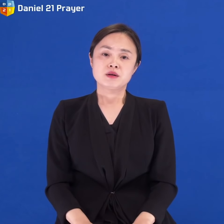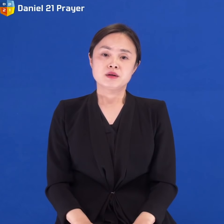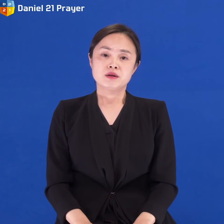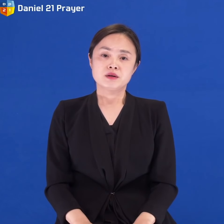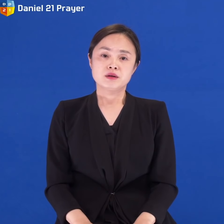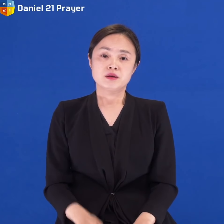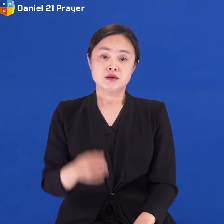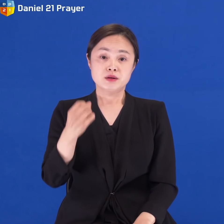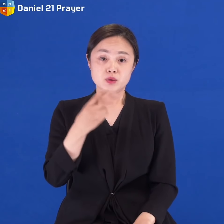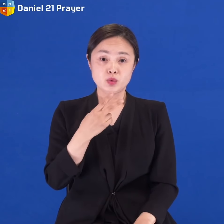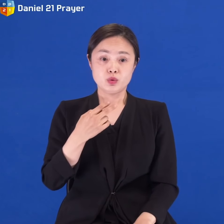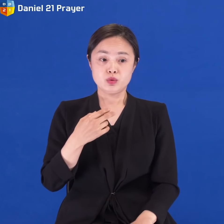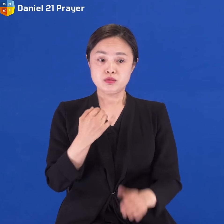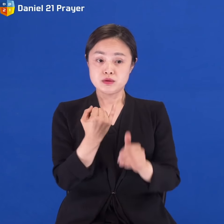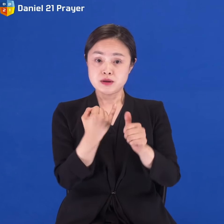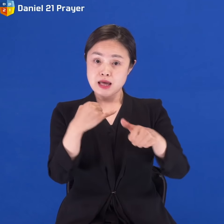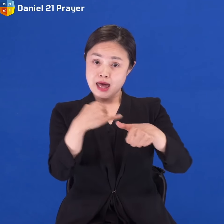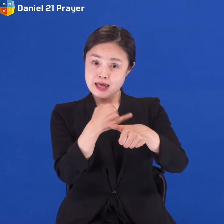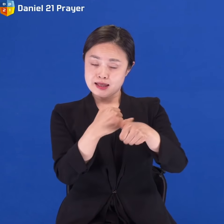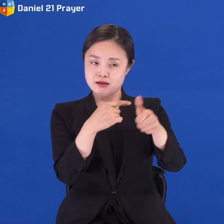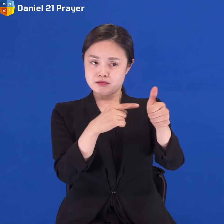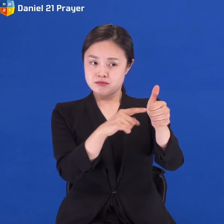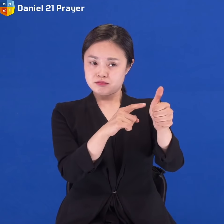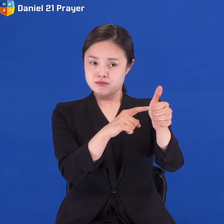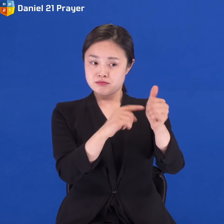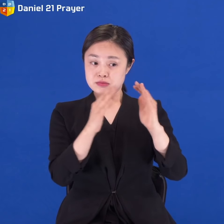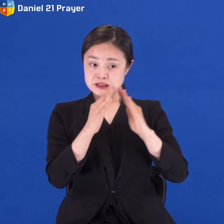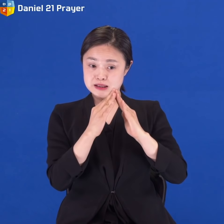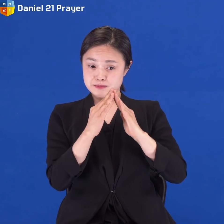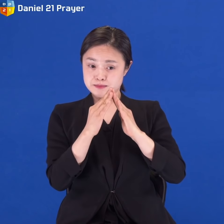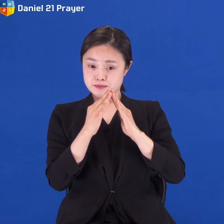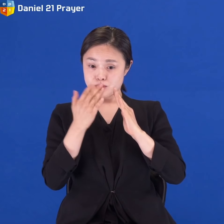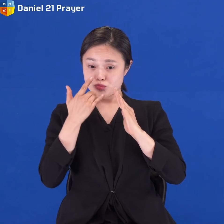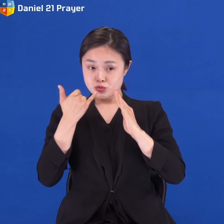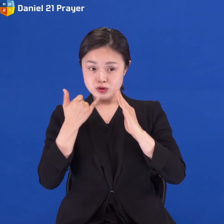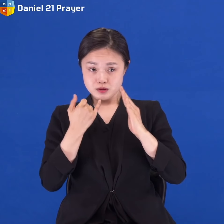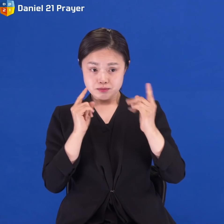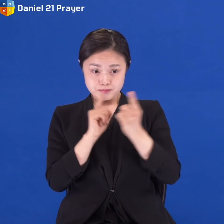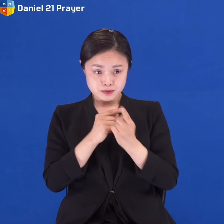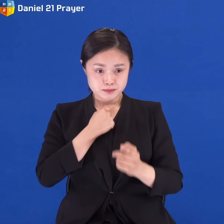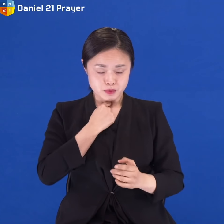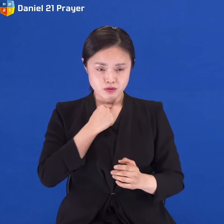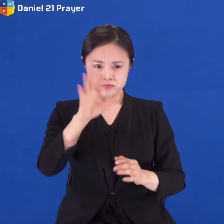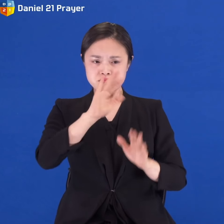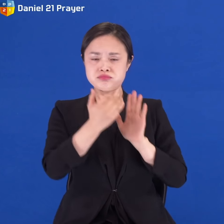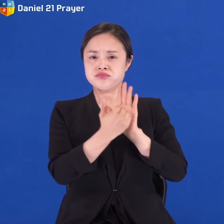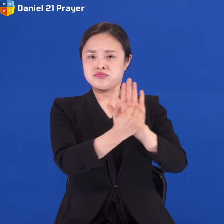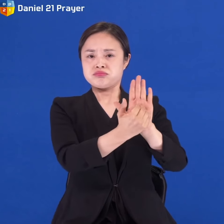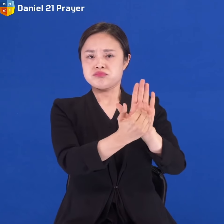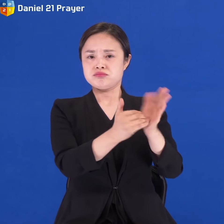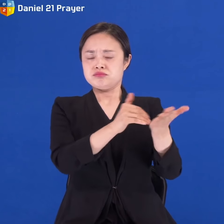사람에게도 거절을 했습니다. 저는 단 한 번도